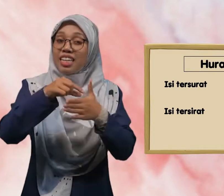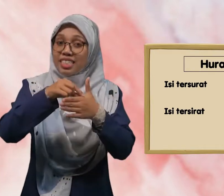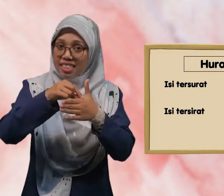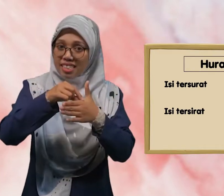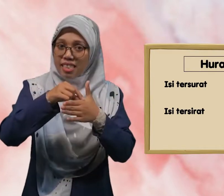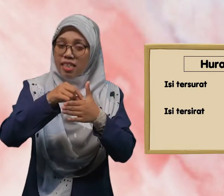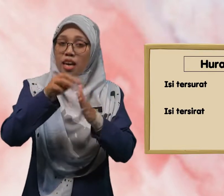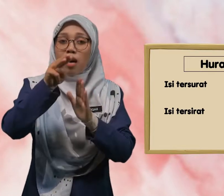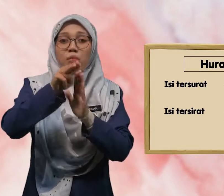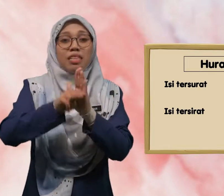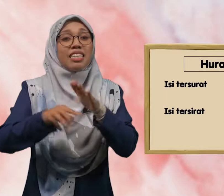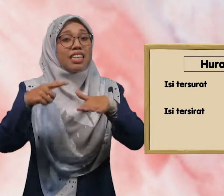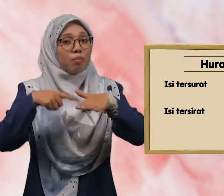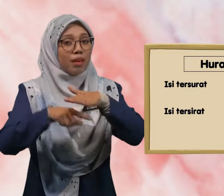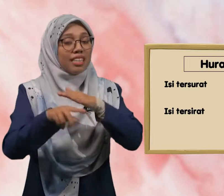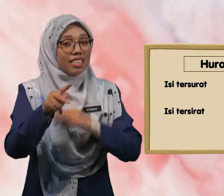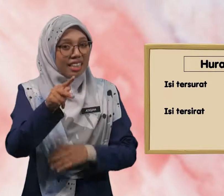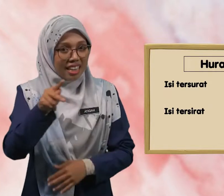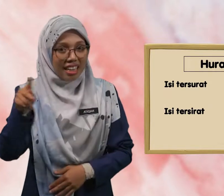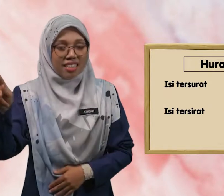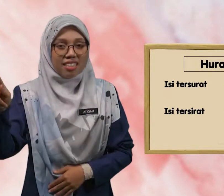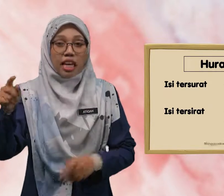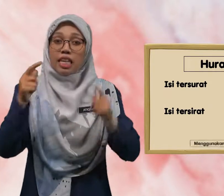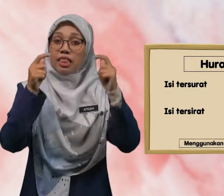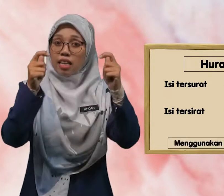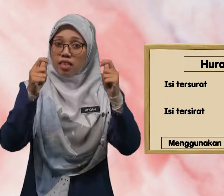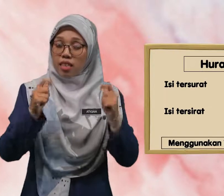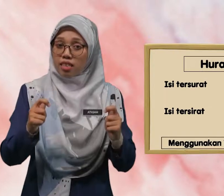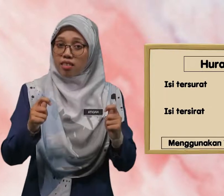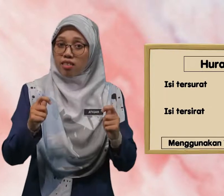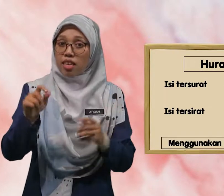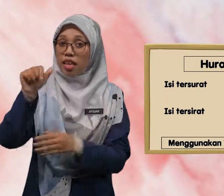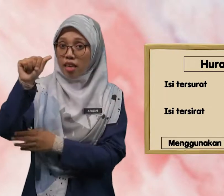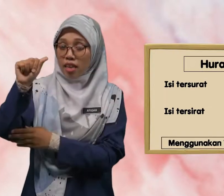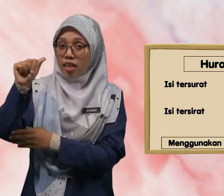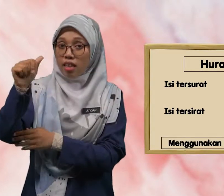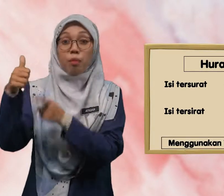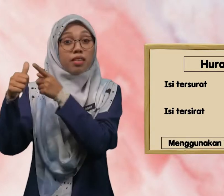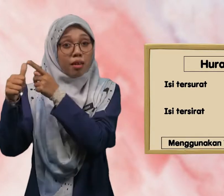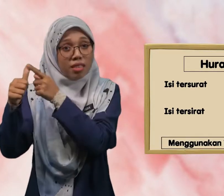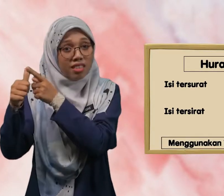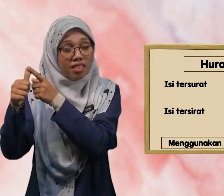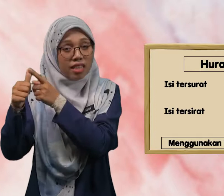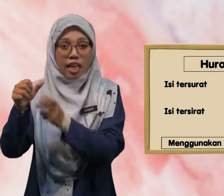isi melibatkan teknik I yang pertama